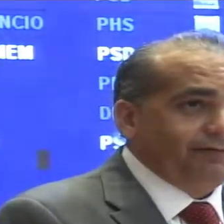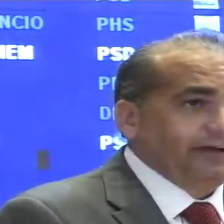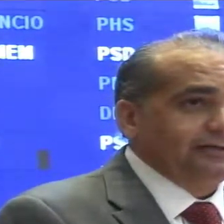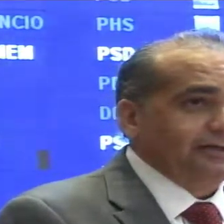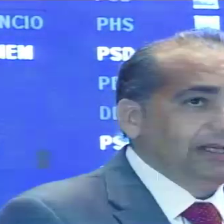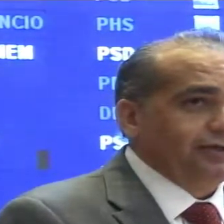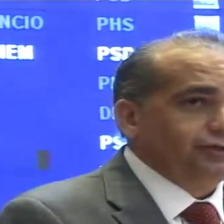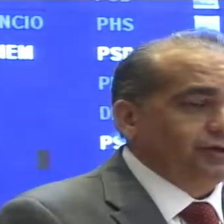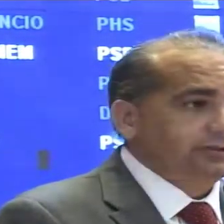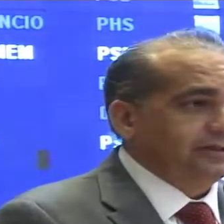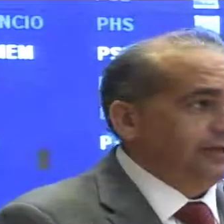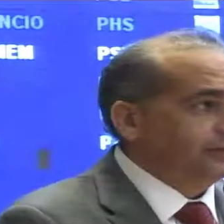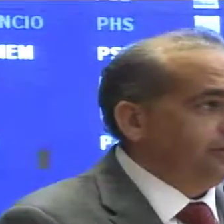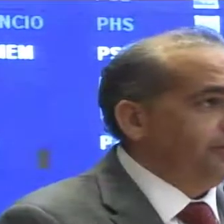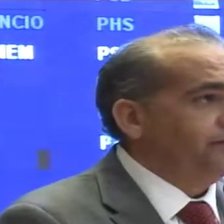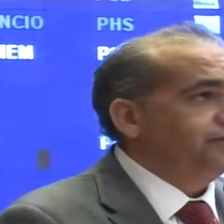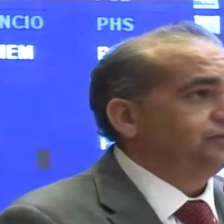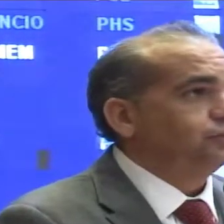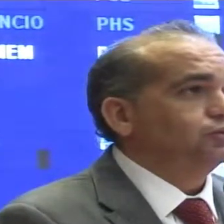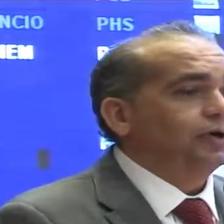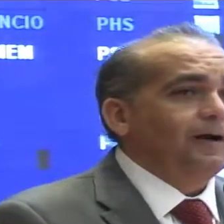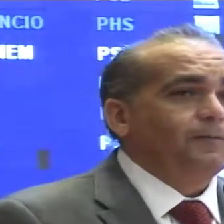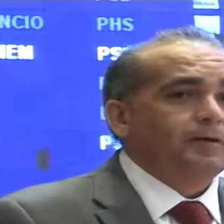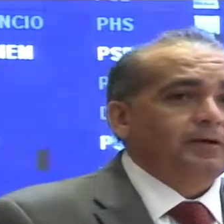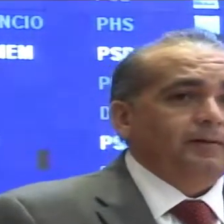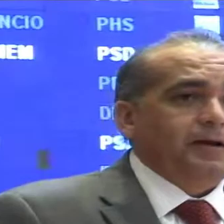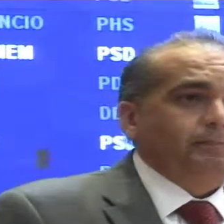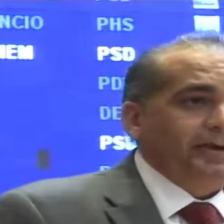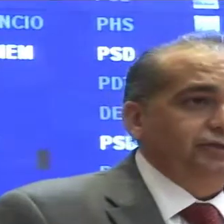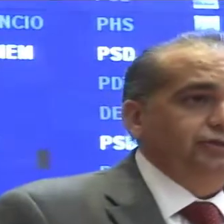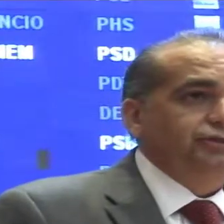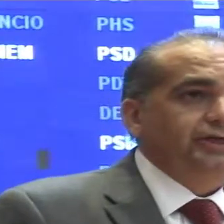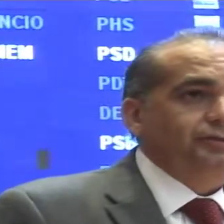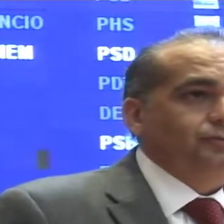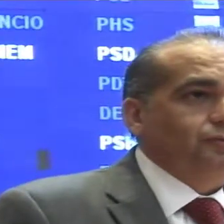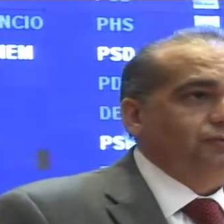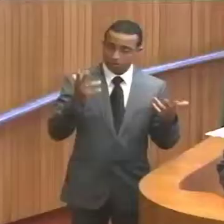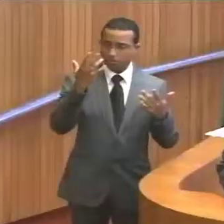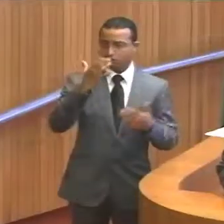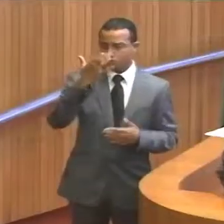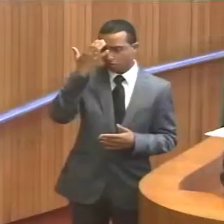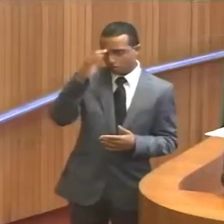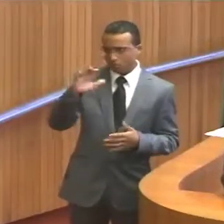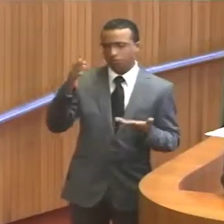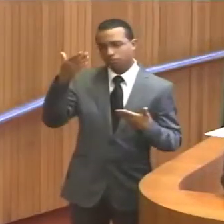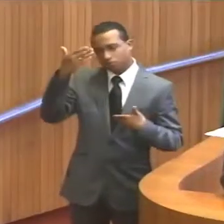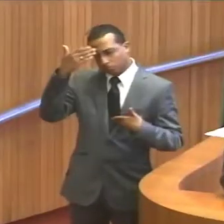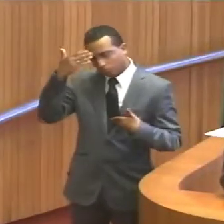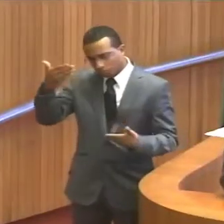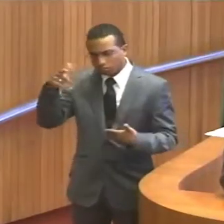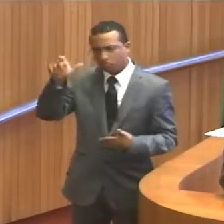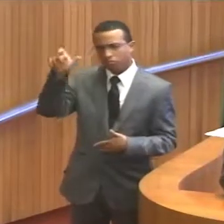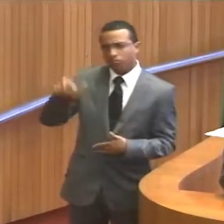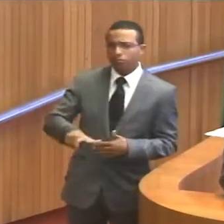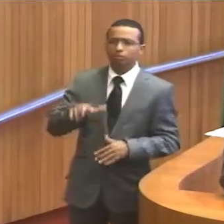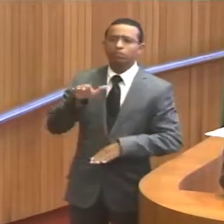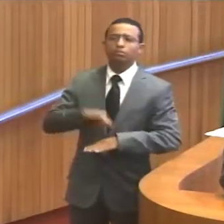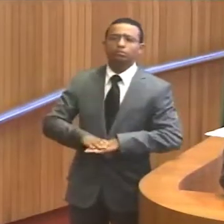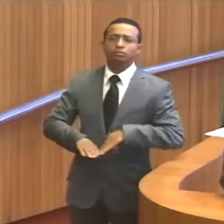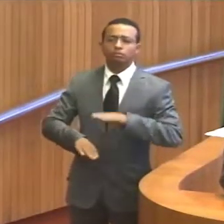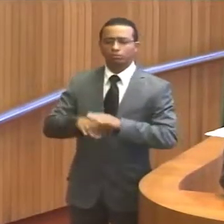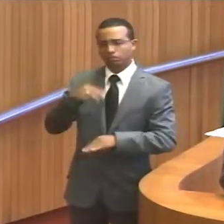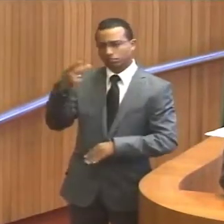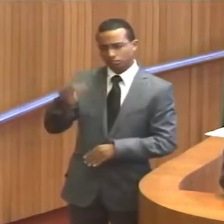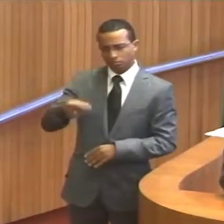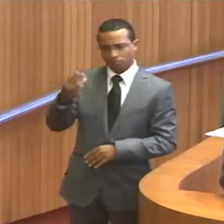além da festa religiosa, teremos também a festa cultural, prestigiando o vaqueiro maranhense, essa profissão que tanto